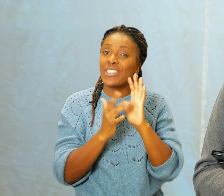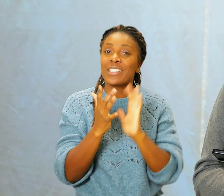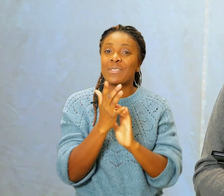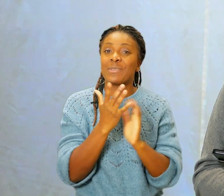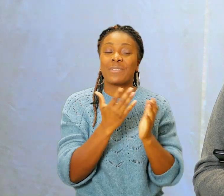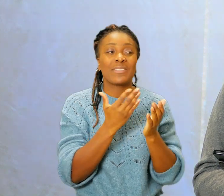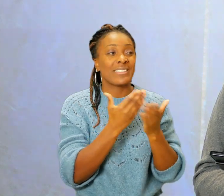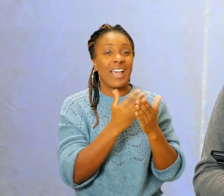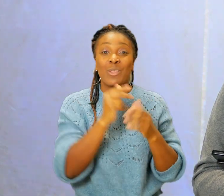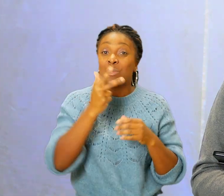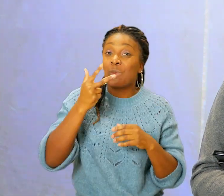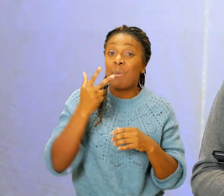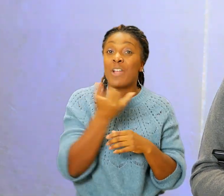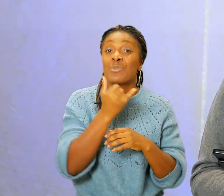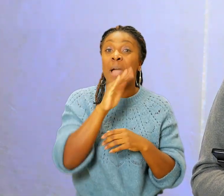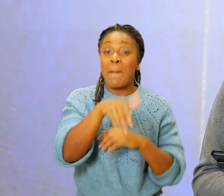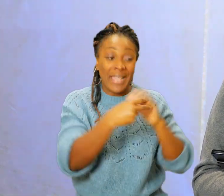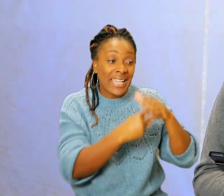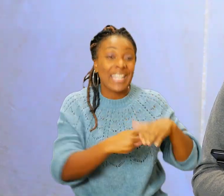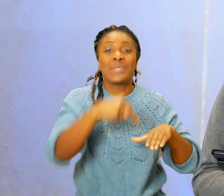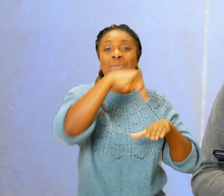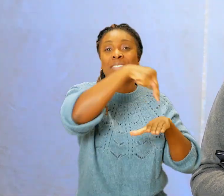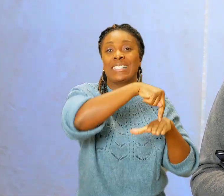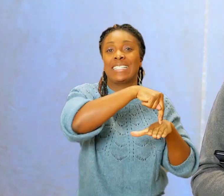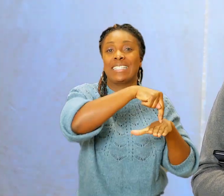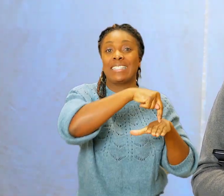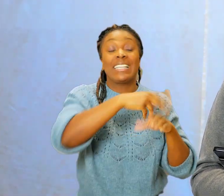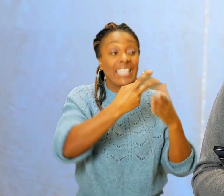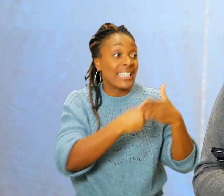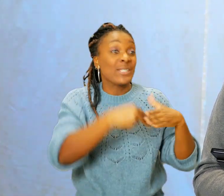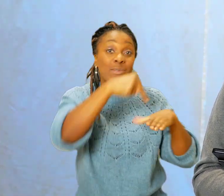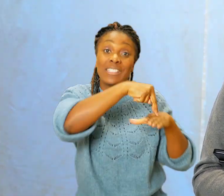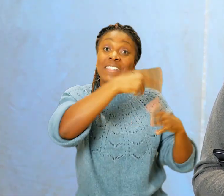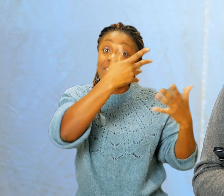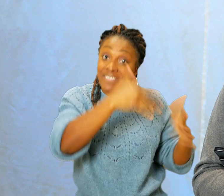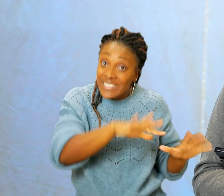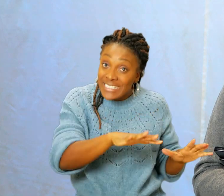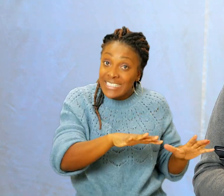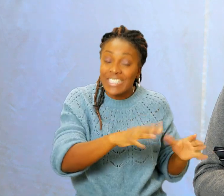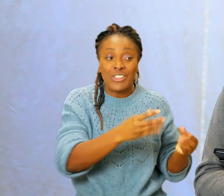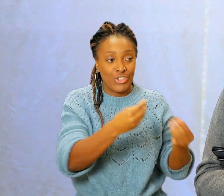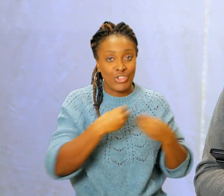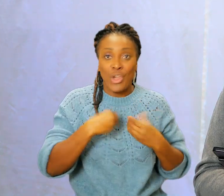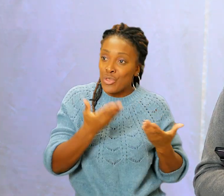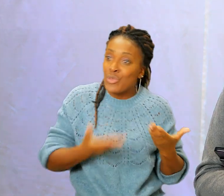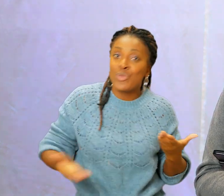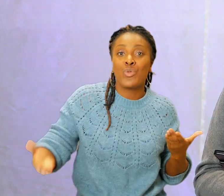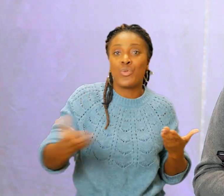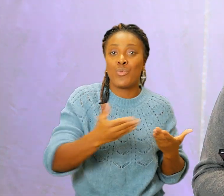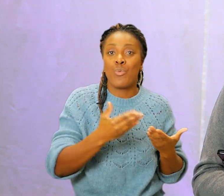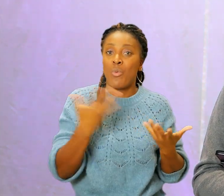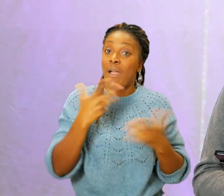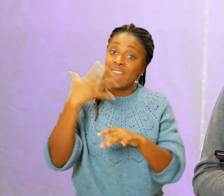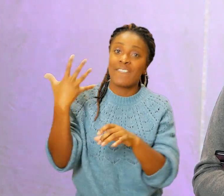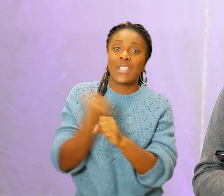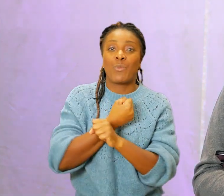Jésus-Christ est ressuscité le 3e jour, et à travers sa résurrection, nous avons, nous, aujourd'hui, par la foi en son nom, la